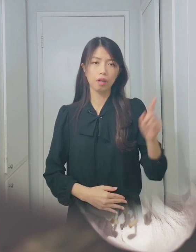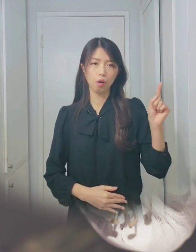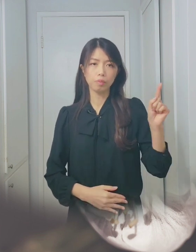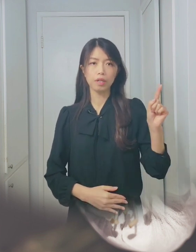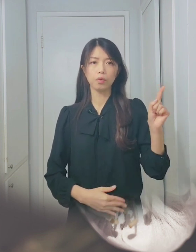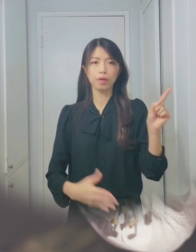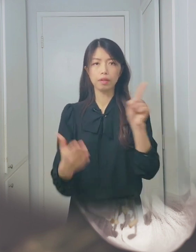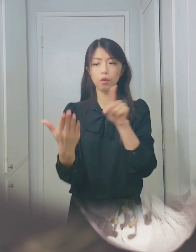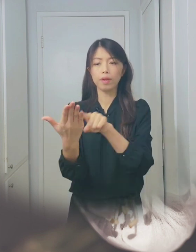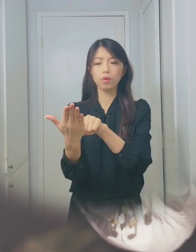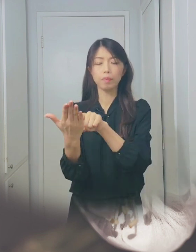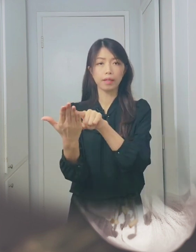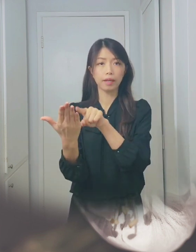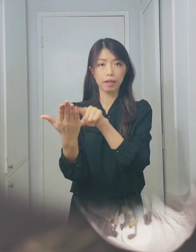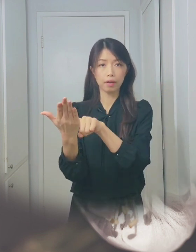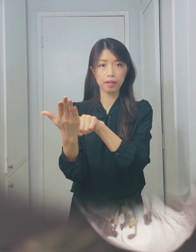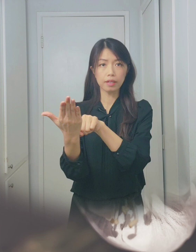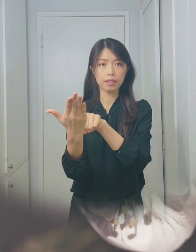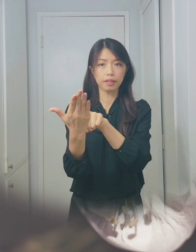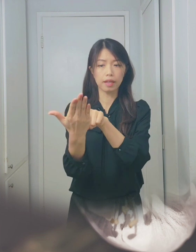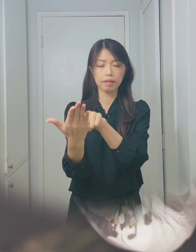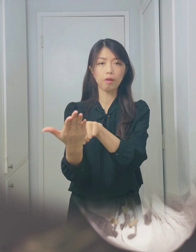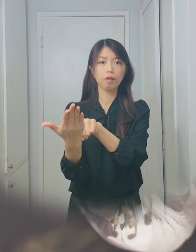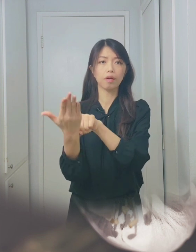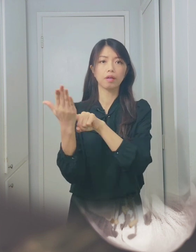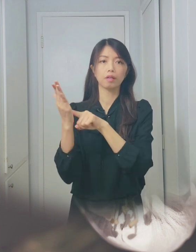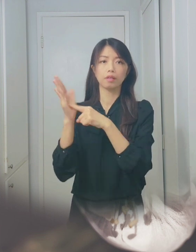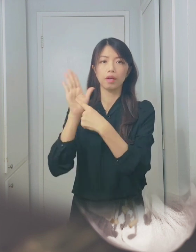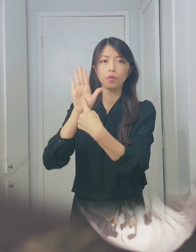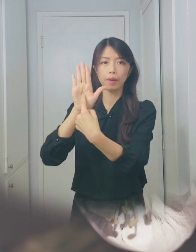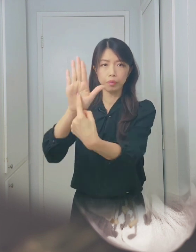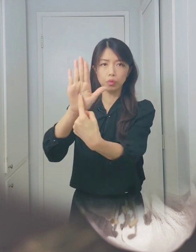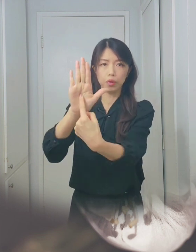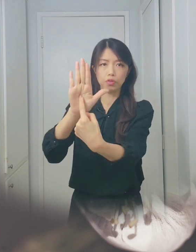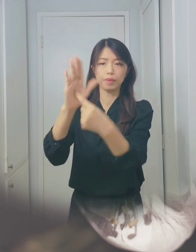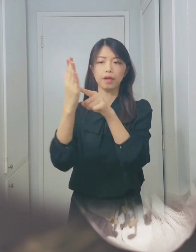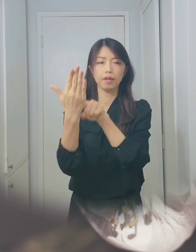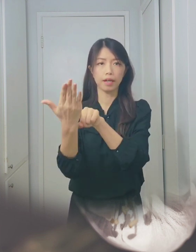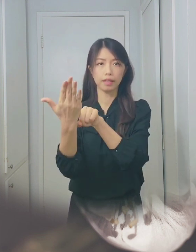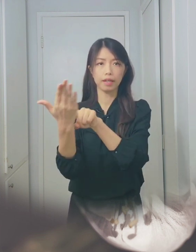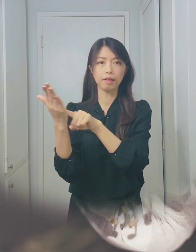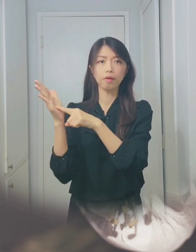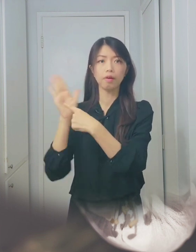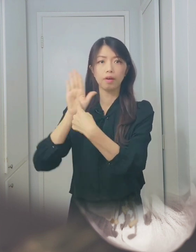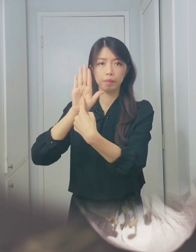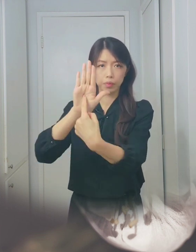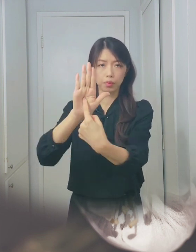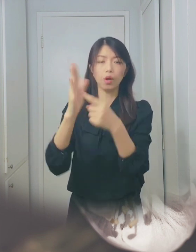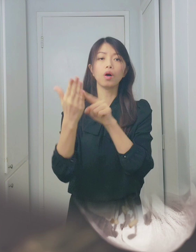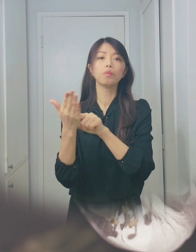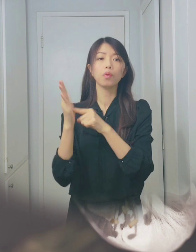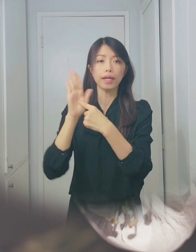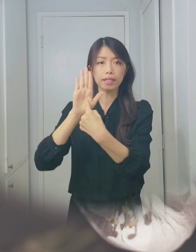수어는요. 검지를 이용해서 왼손 바닥에 이렇게 찍은 이 상태에서 그대로 앞으로 보여주시면 돼요. 이 상태에서